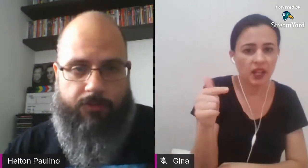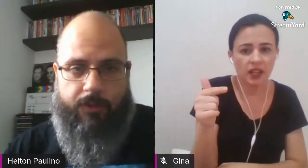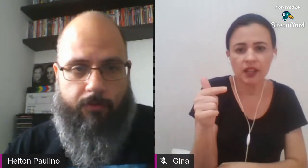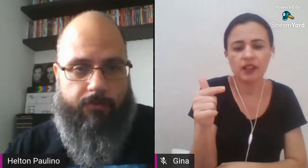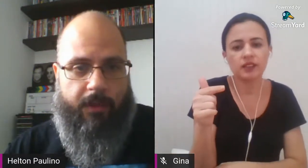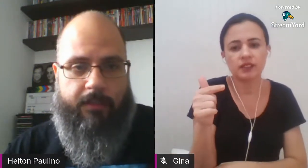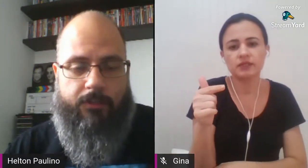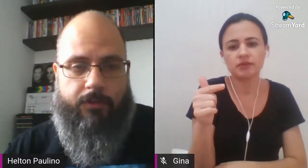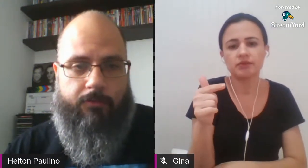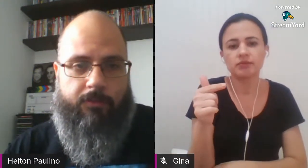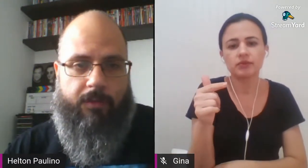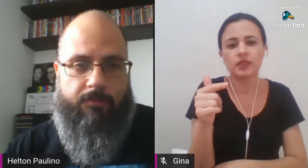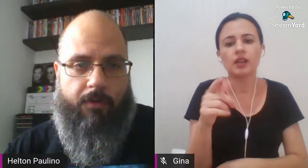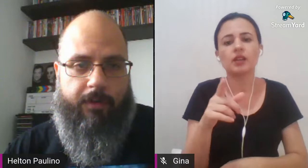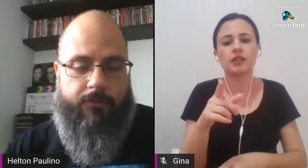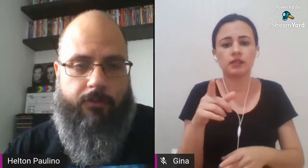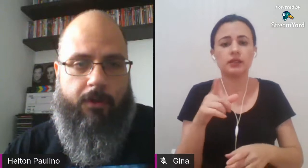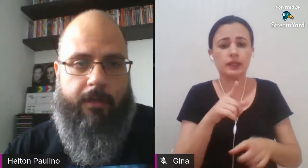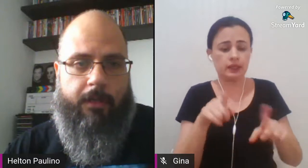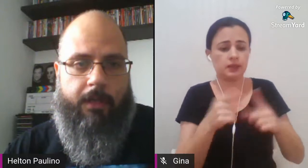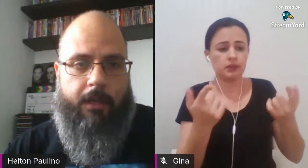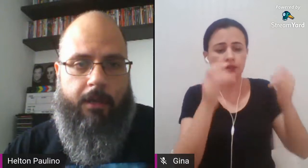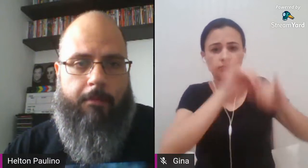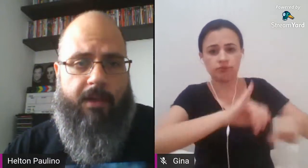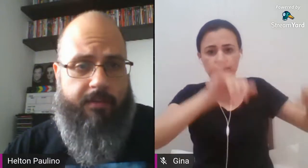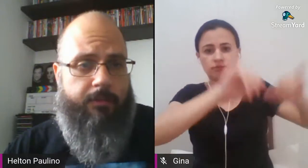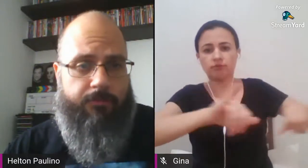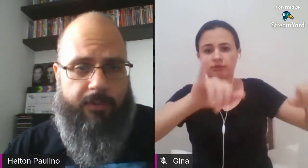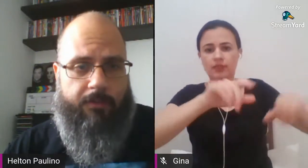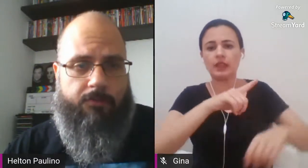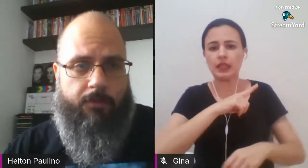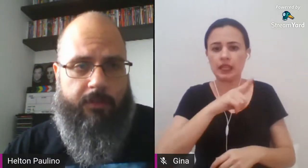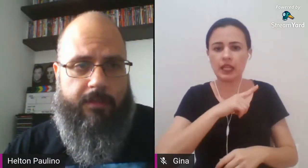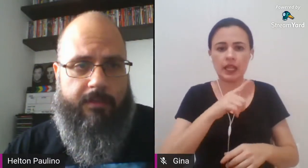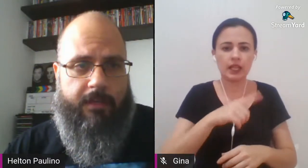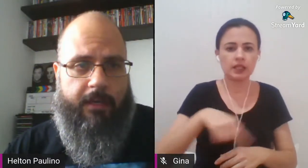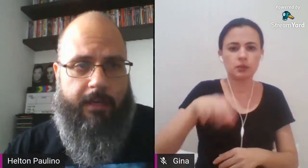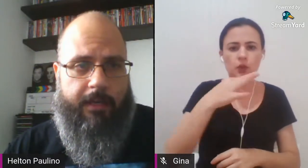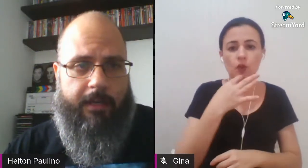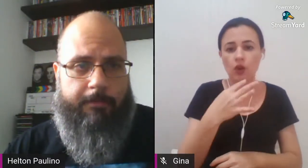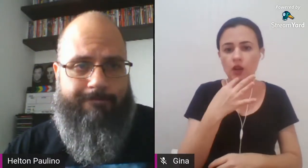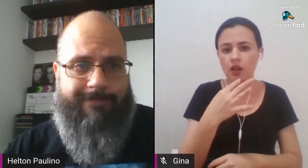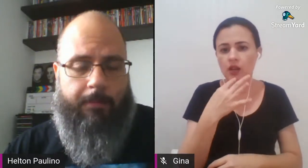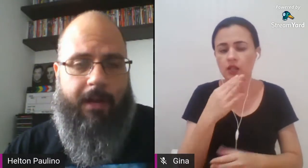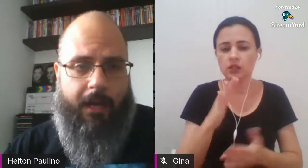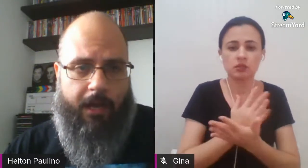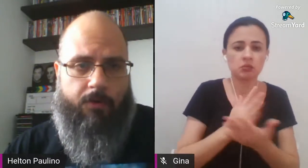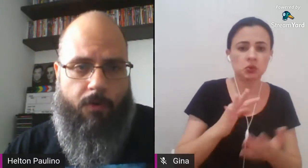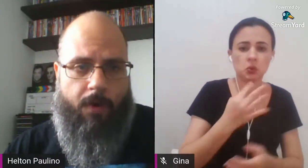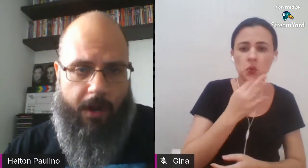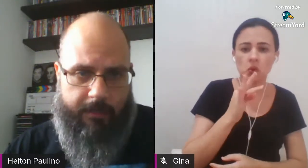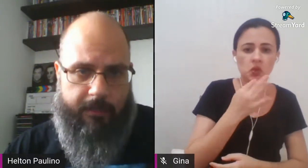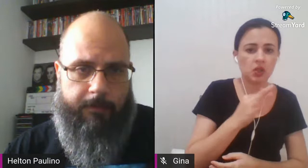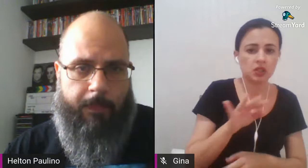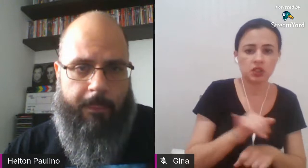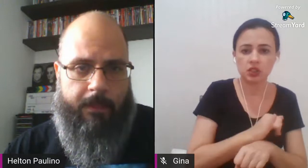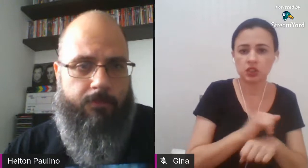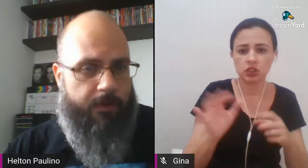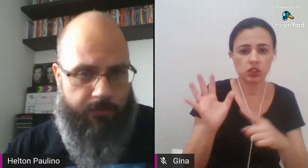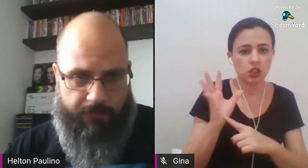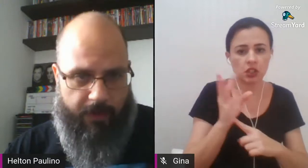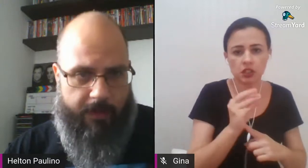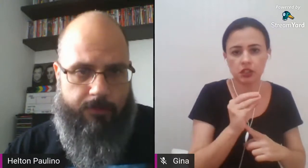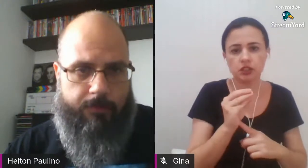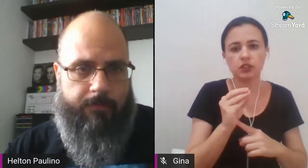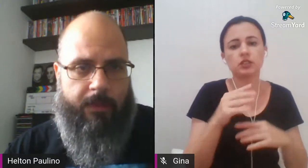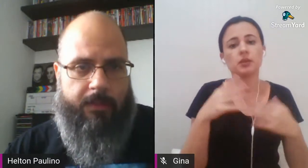normal nos ciclos artísticos que envolvem a história, mas que, no fim das contas, trabalhar com arte